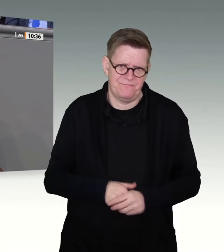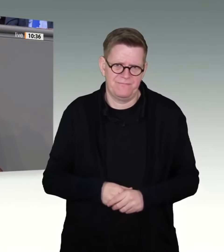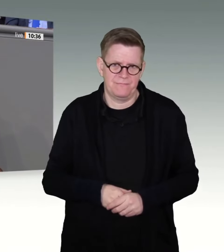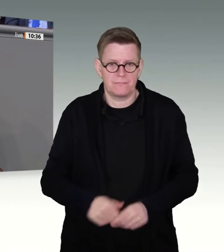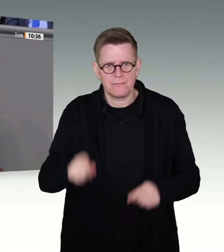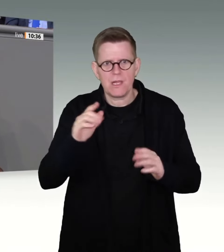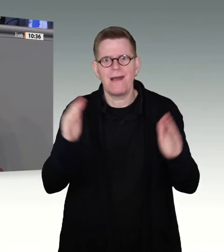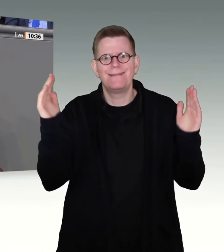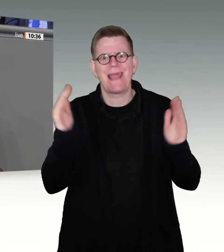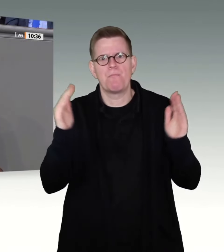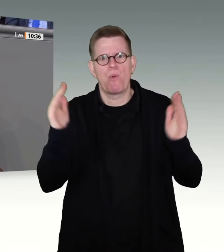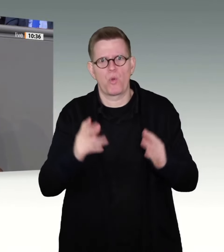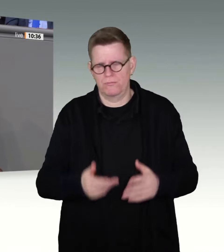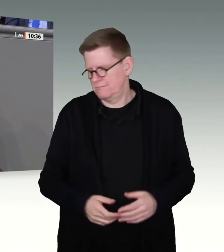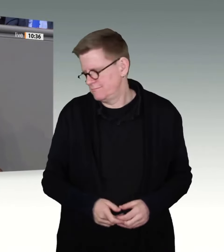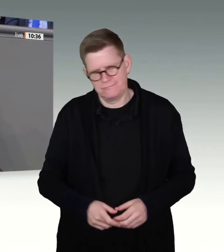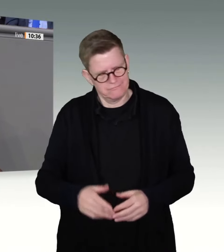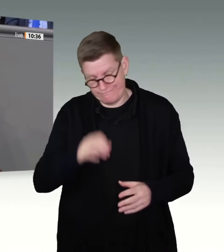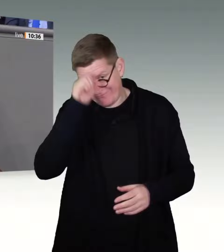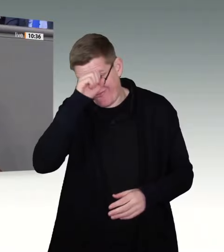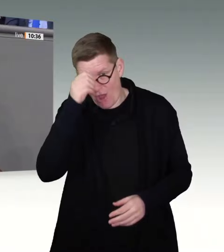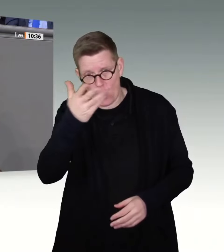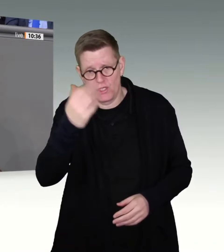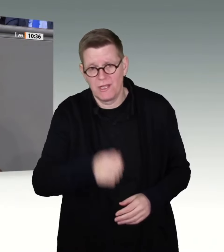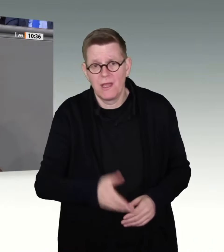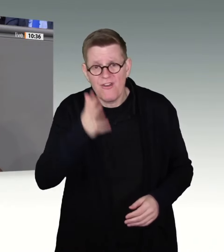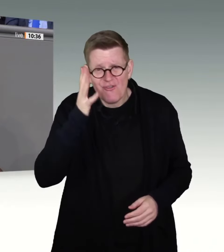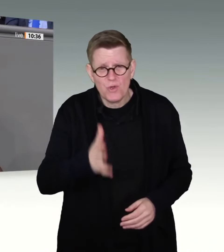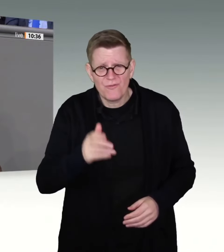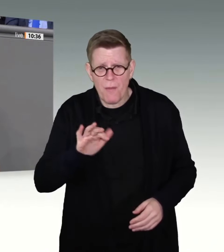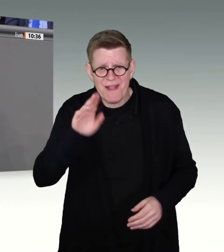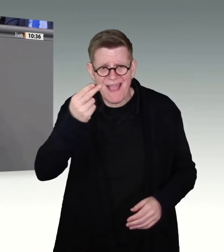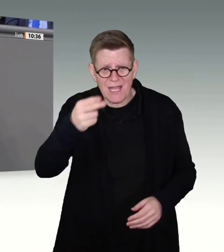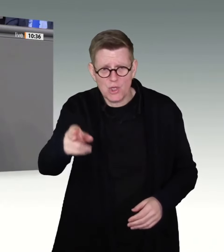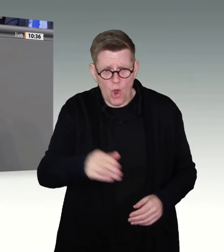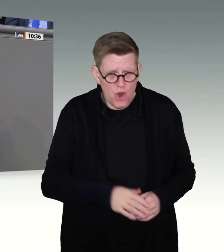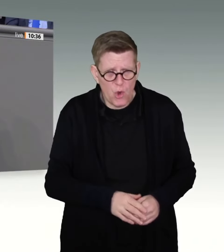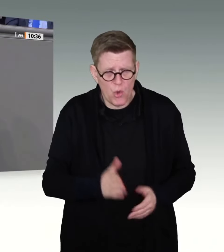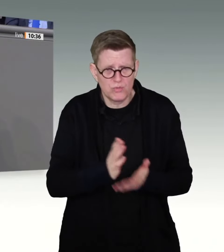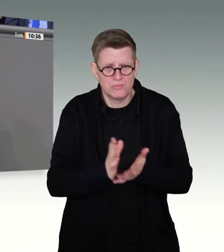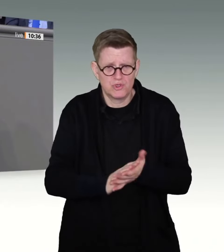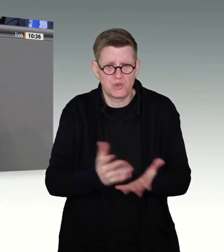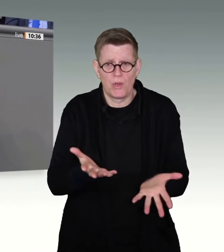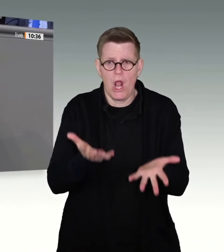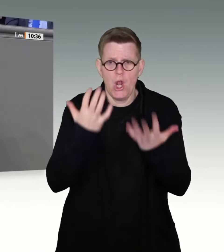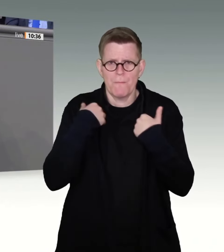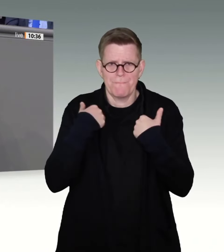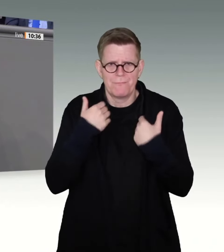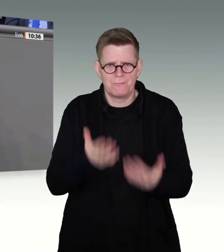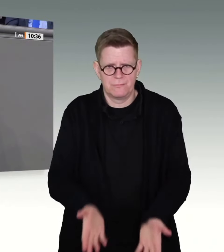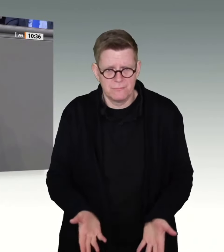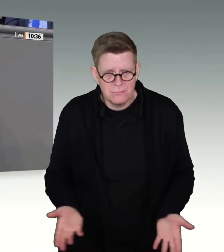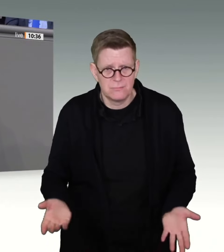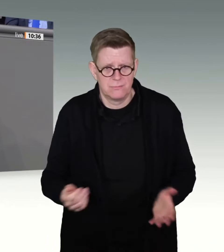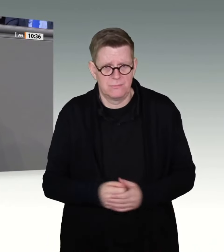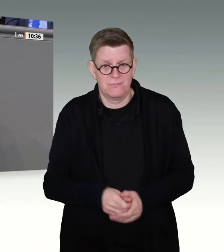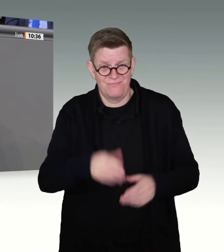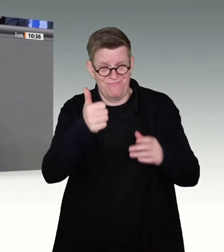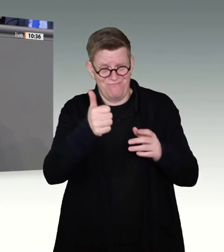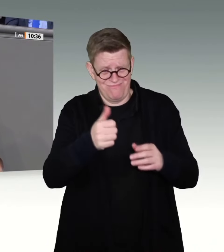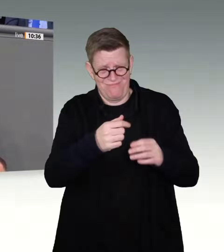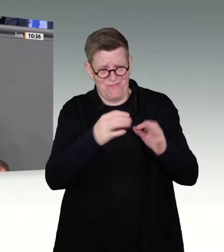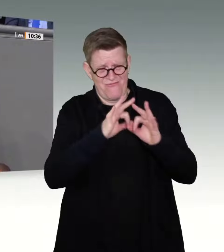bereits 500 Milliarden Euro verschlungen, also 24.000 Euro pro vierköpfige